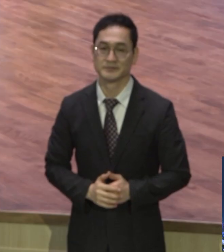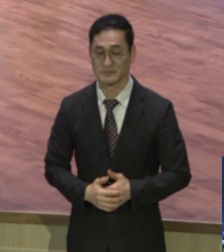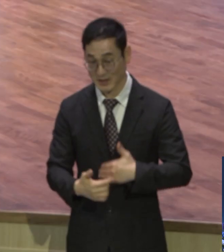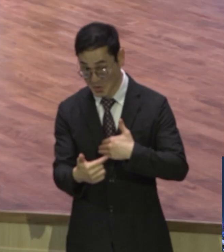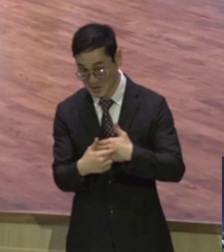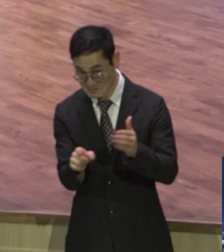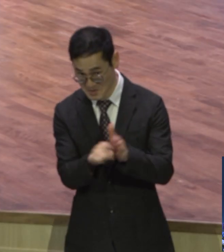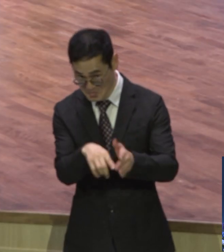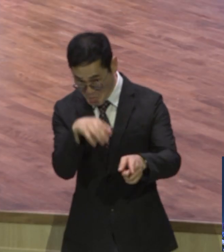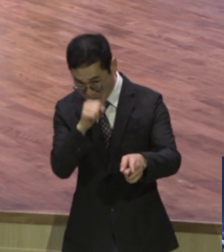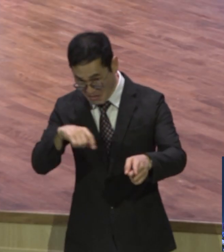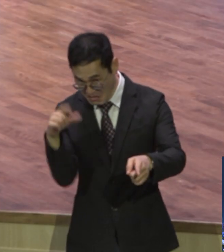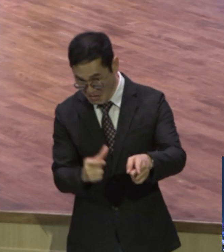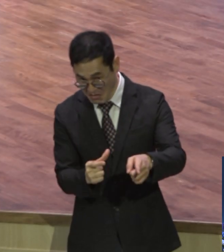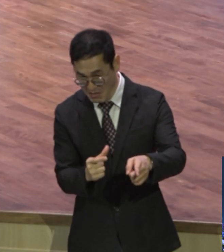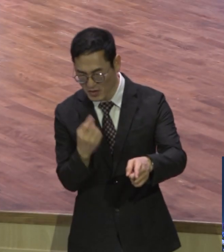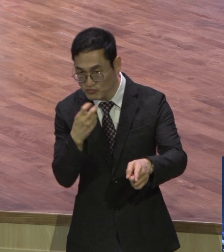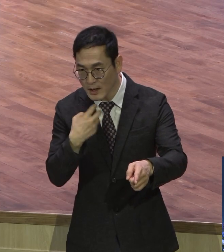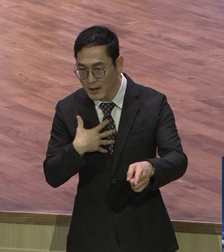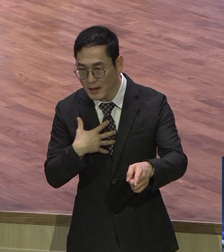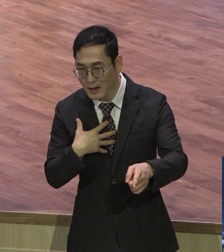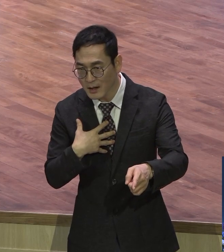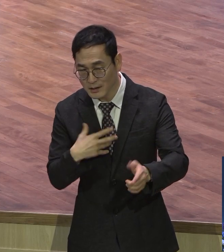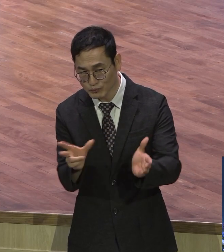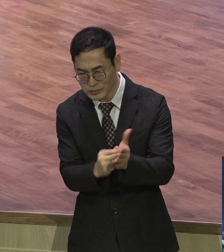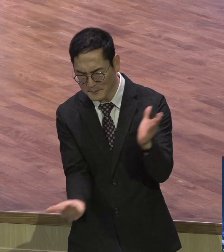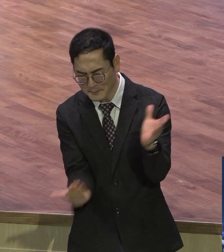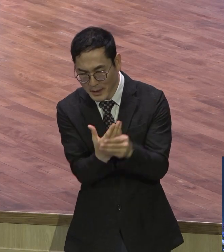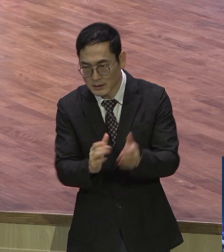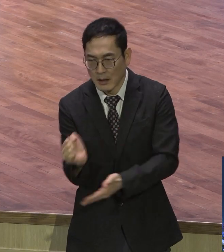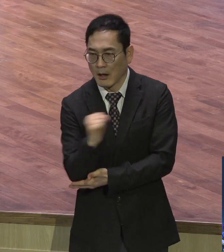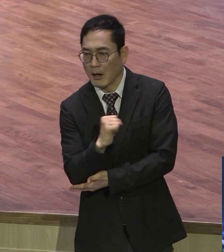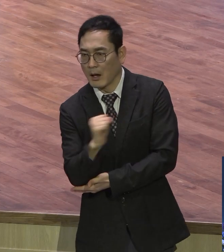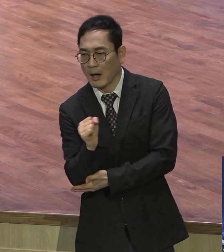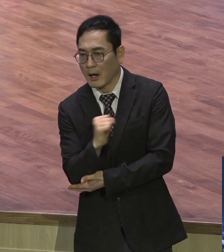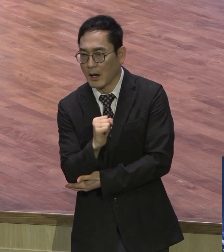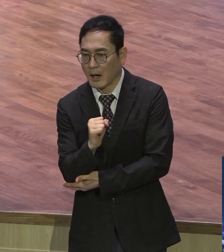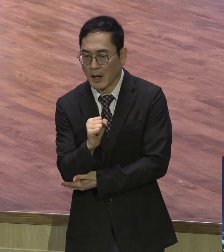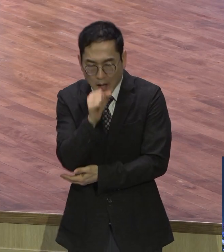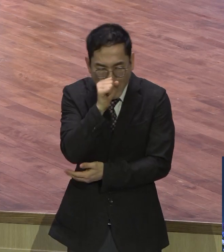문제 문제사건 삭고 하면 오면 전혀 전혀 다 다 흔들려 흔들려